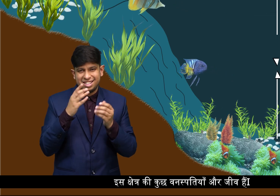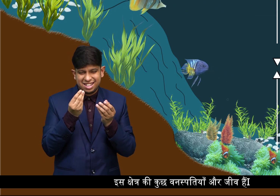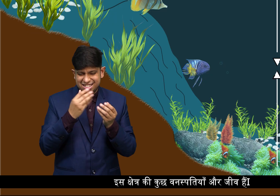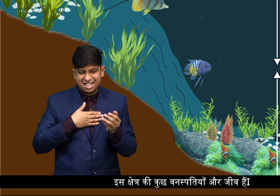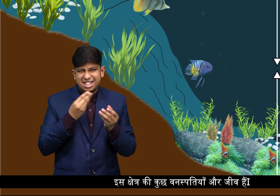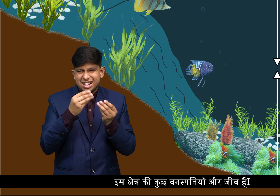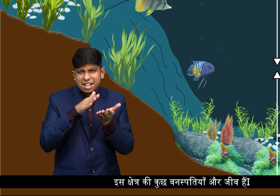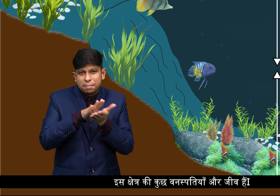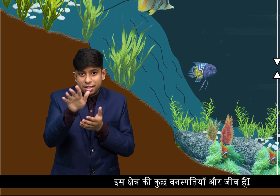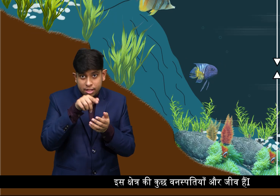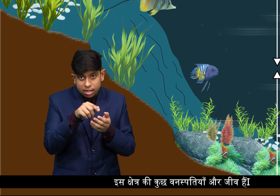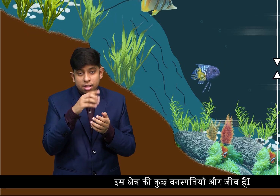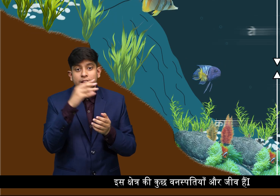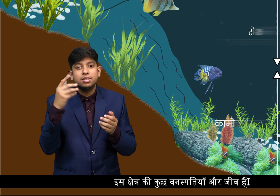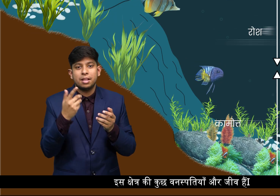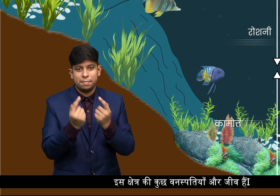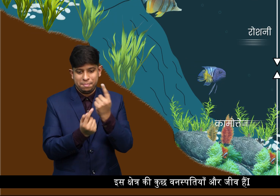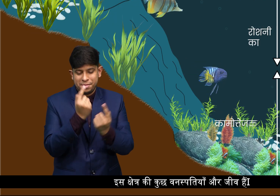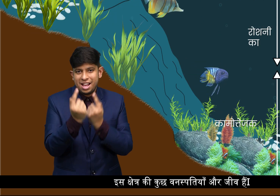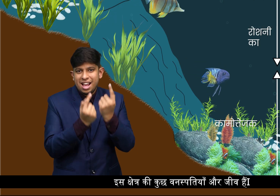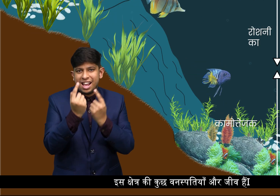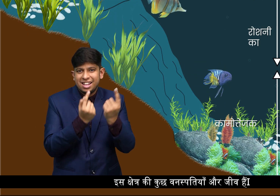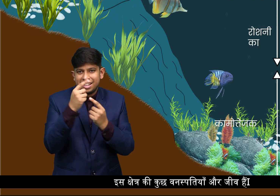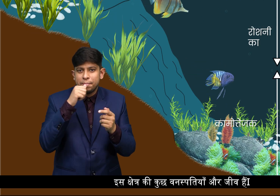इस क्षेत्र की कुछ वनस्पतियाँ और जीव है।